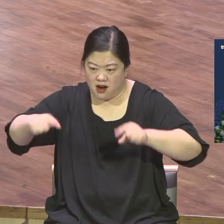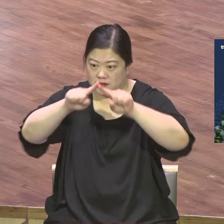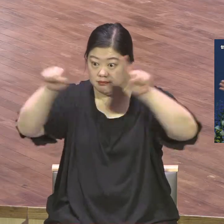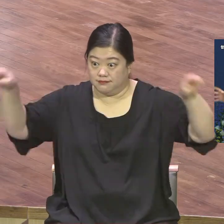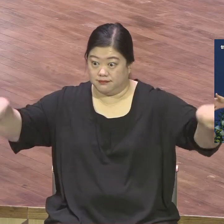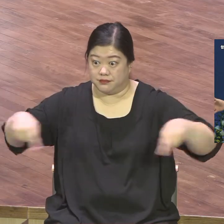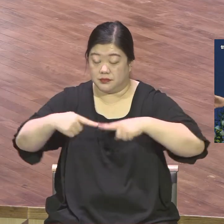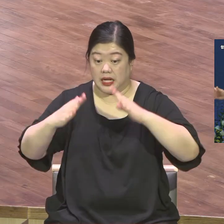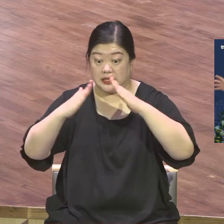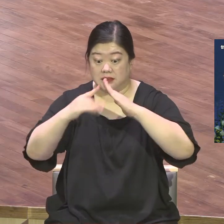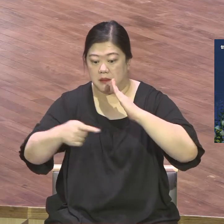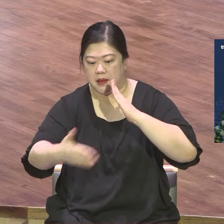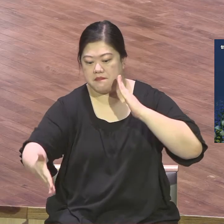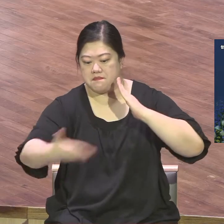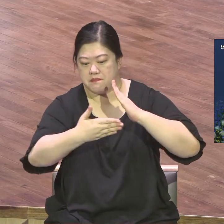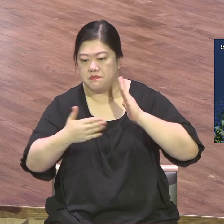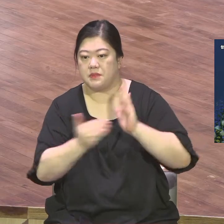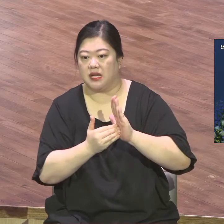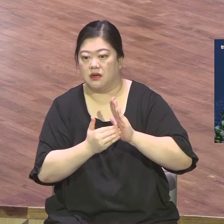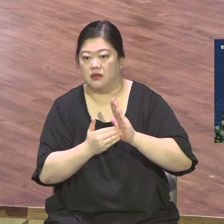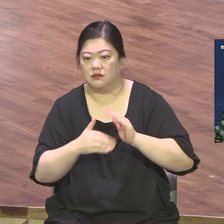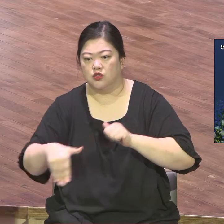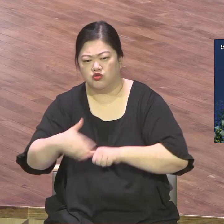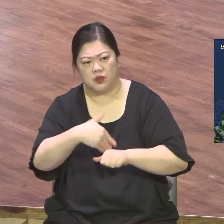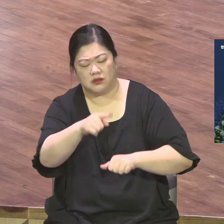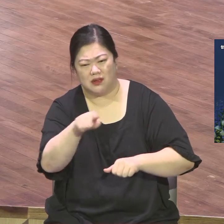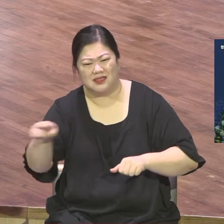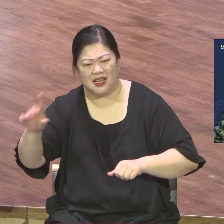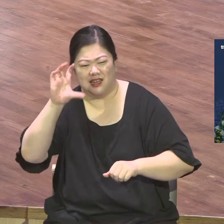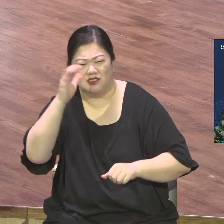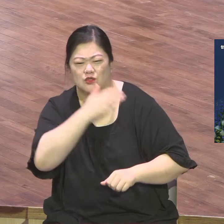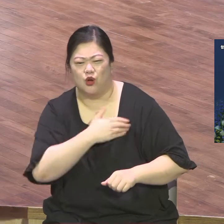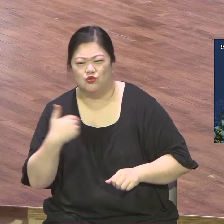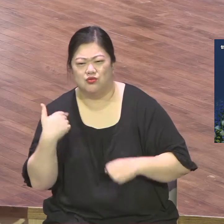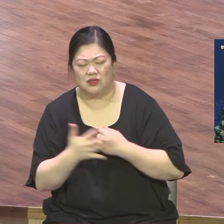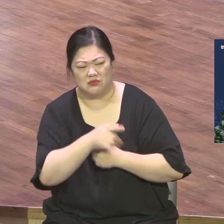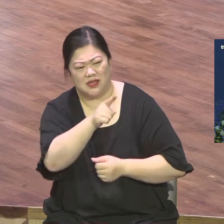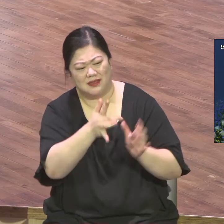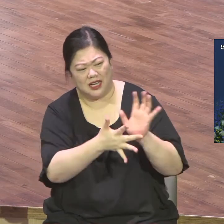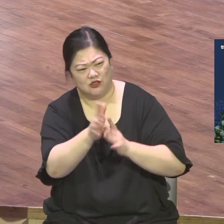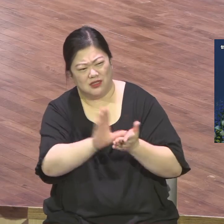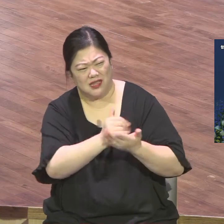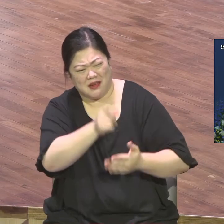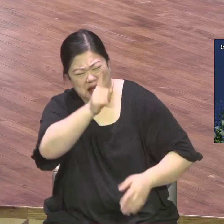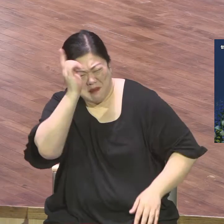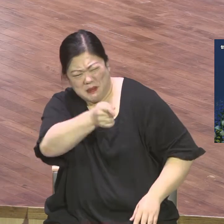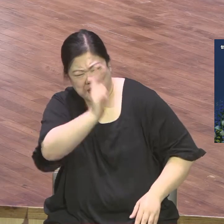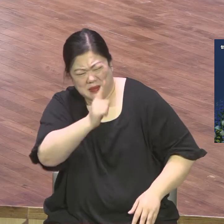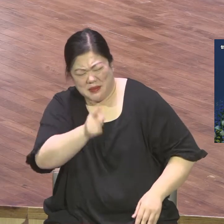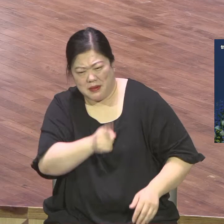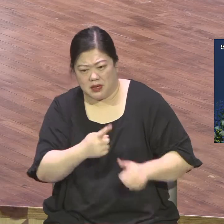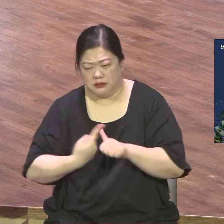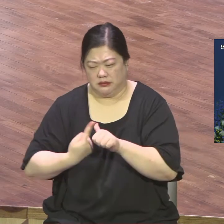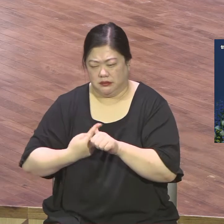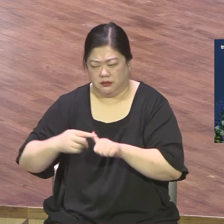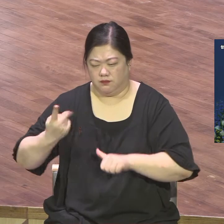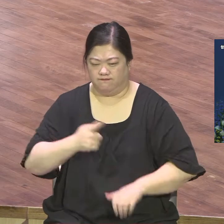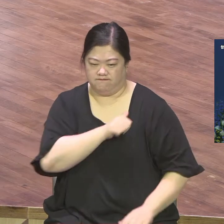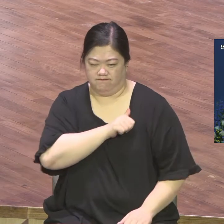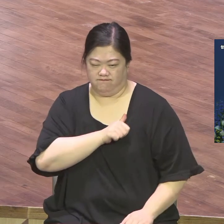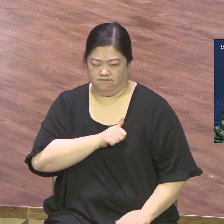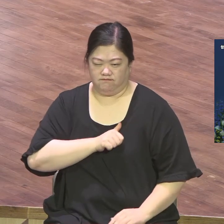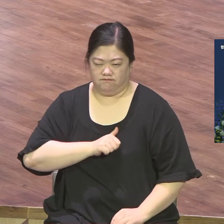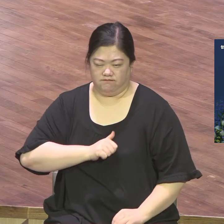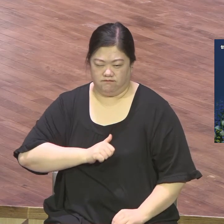핍박을 받으면서도 그 주위의 핍박을 받으면서도 그 정글에 세워난 그 집 아들이요, 아들. 야, 역시